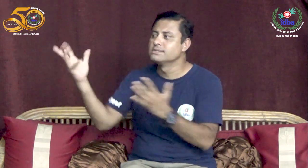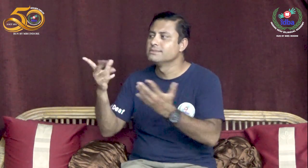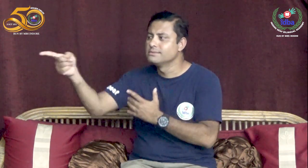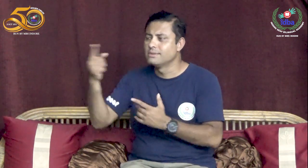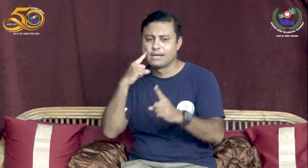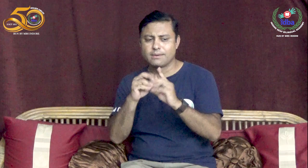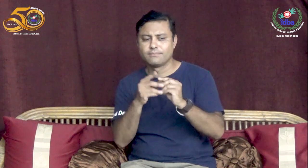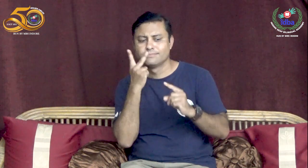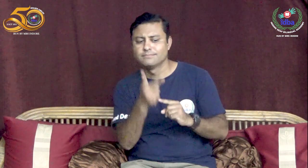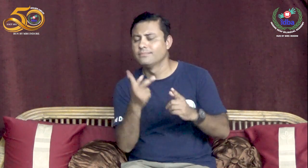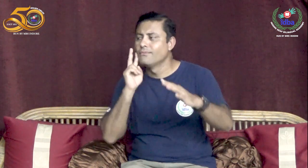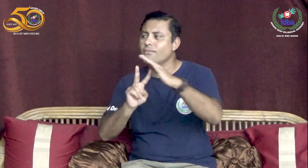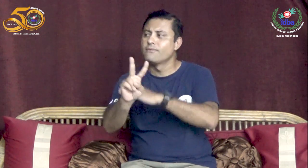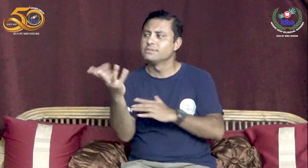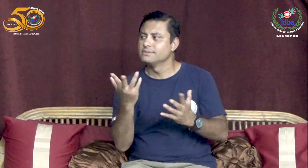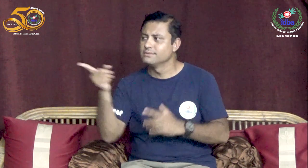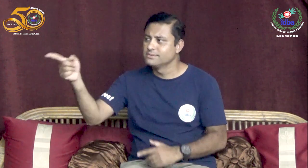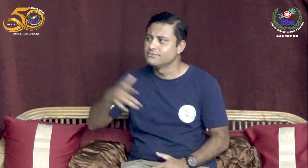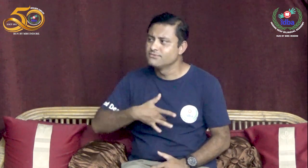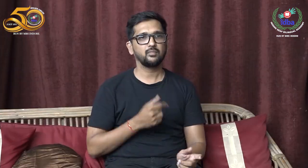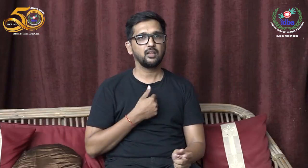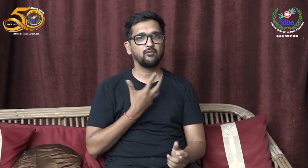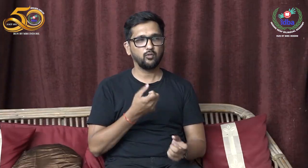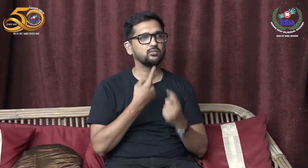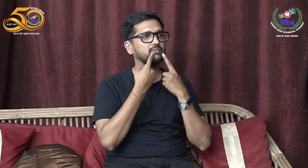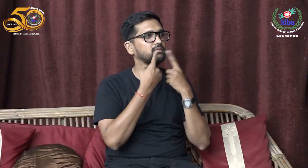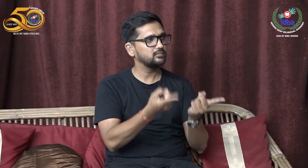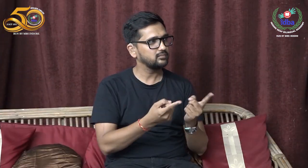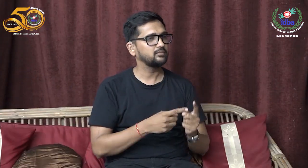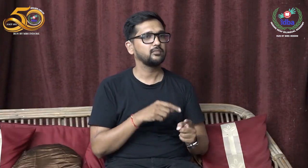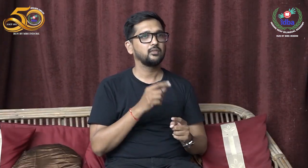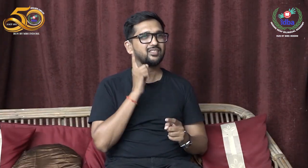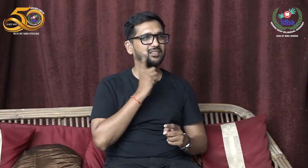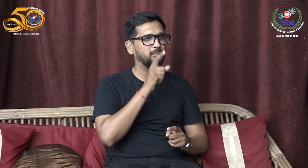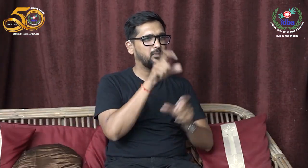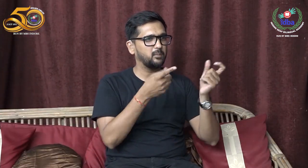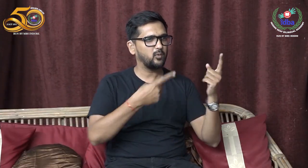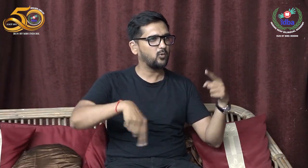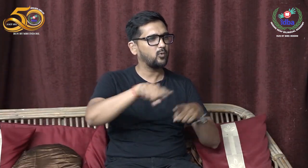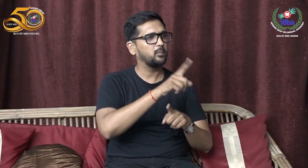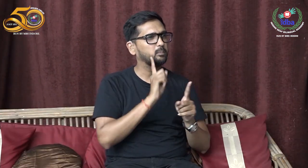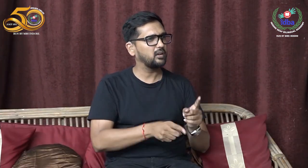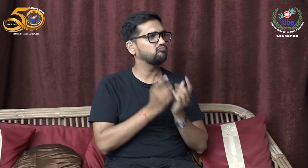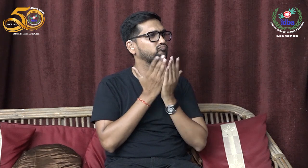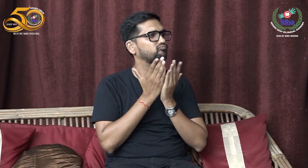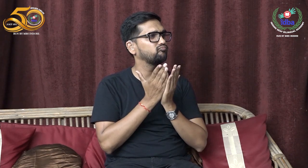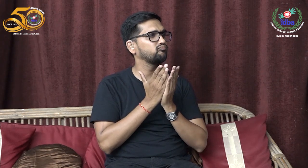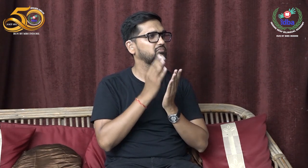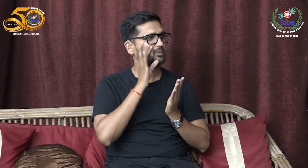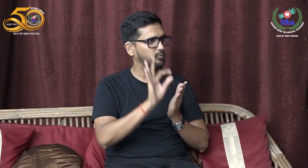आपका विजन क्या है आगे? आपका आईडीबीए को कैसे देखते हैं आगे? आई वॉन्ट टू टेल यू कि आईडीबीए जो है यहाँ पे सभी को